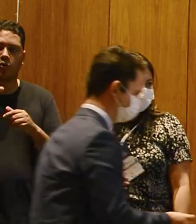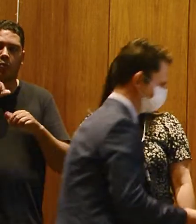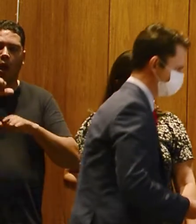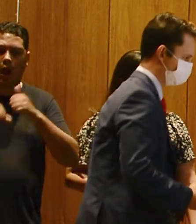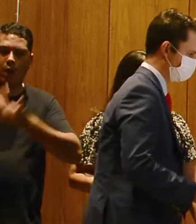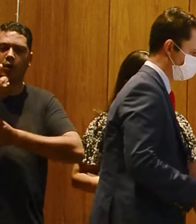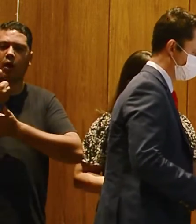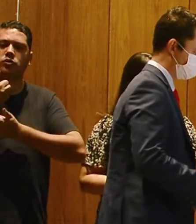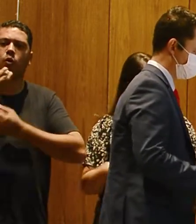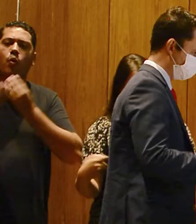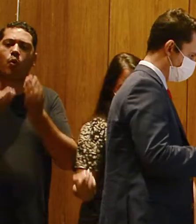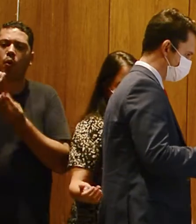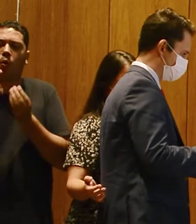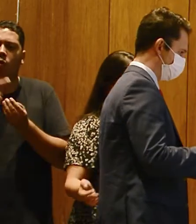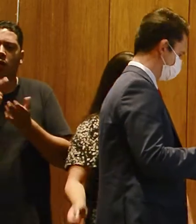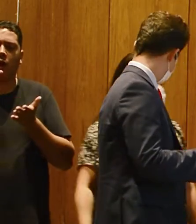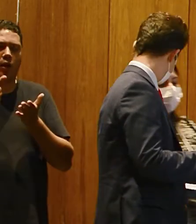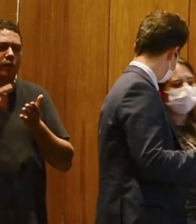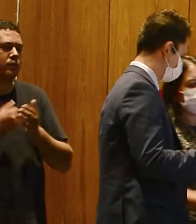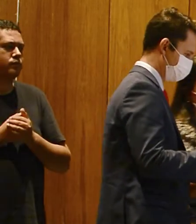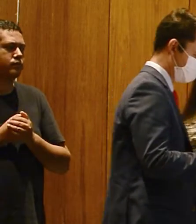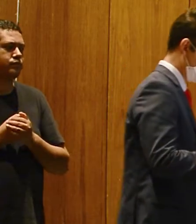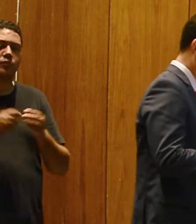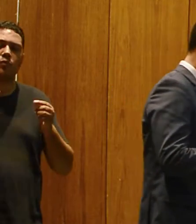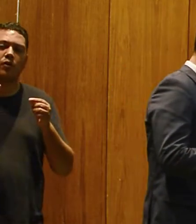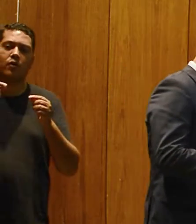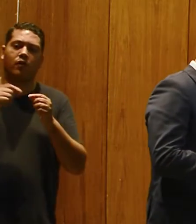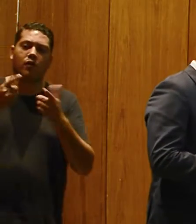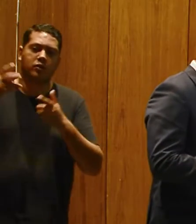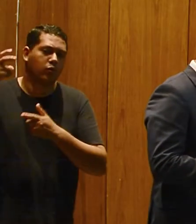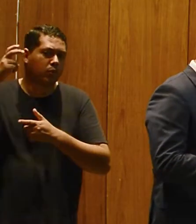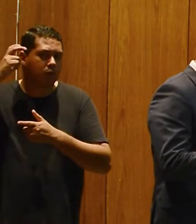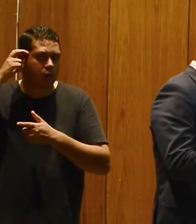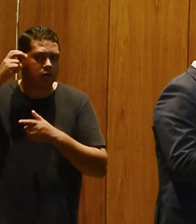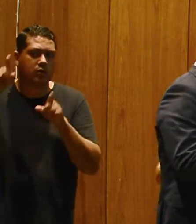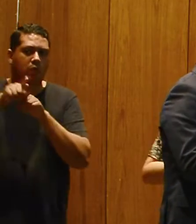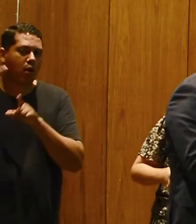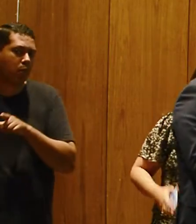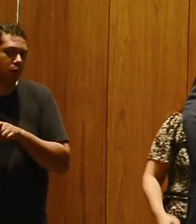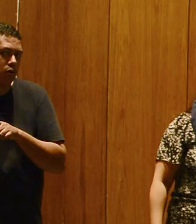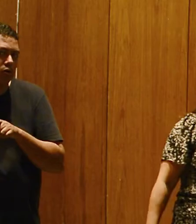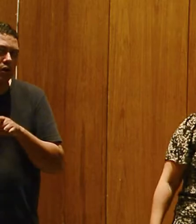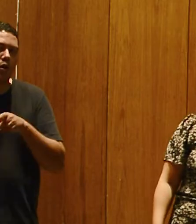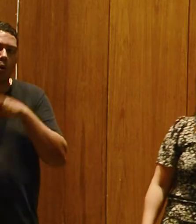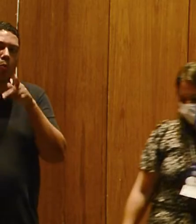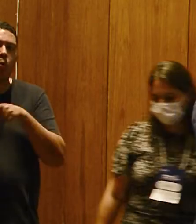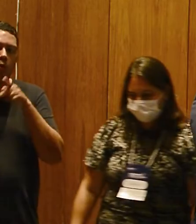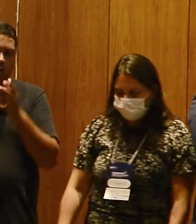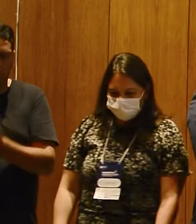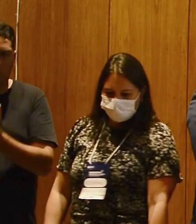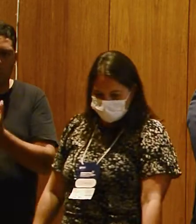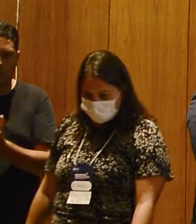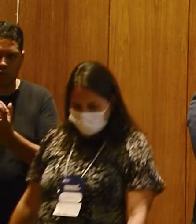reabilitação, como está a indicação do implante, das próteses auditivas na população de idosos. Então vamos botar da